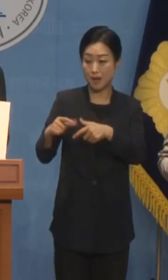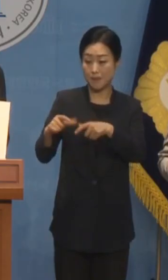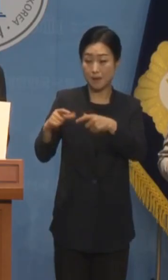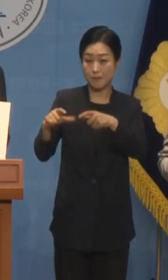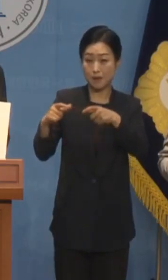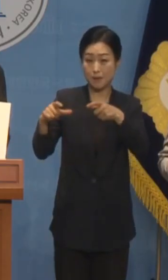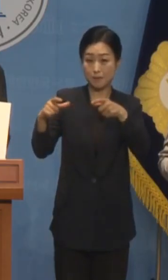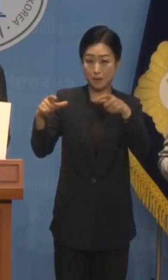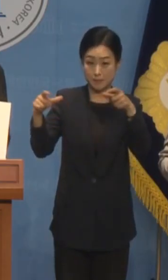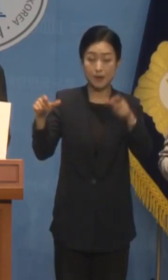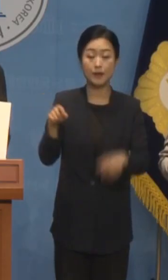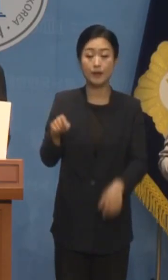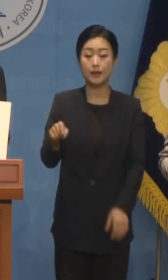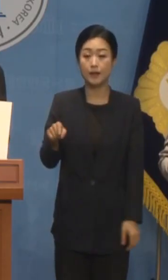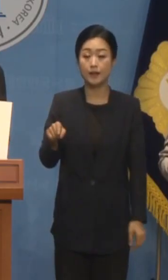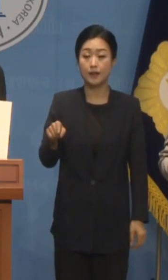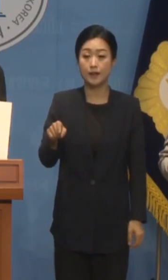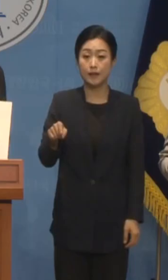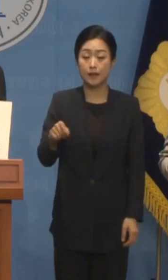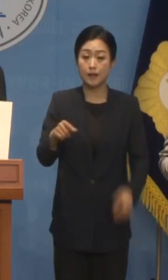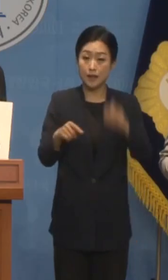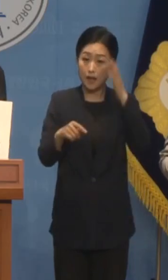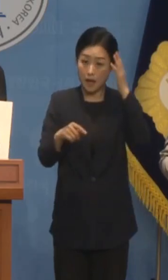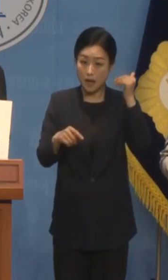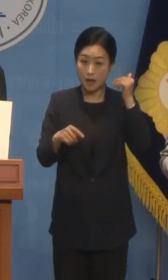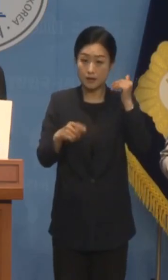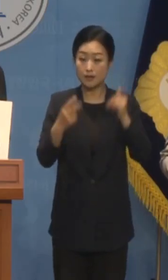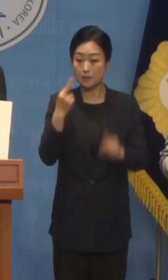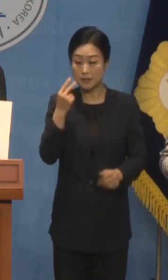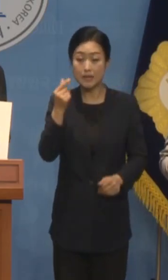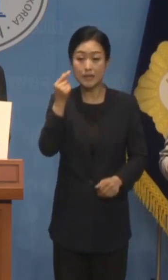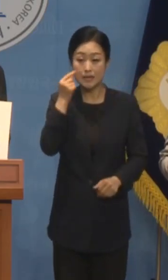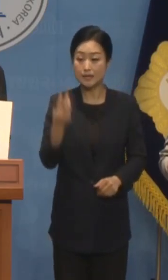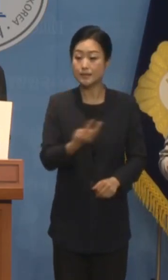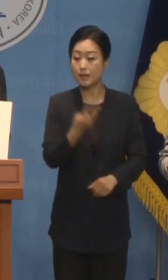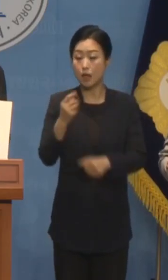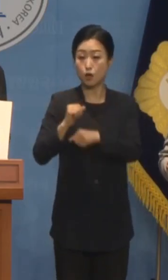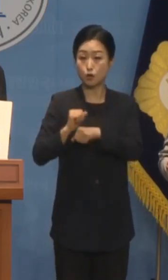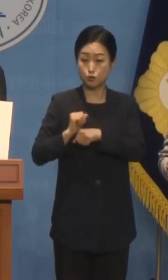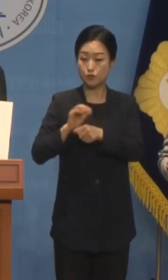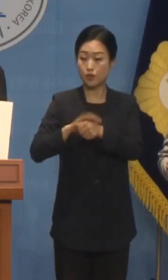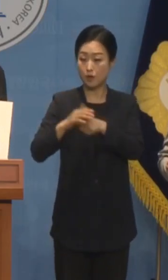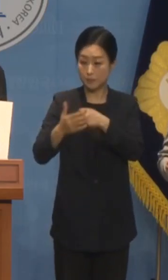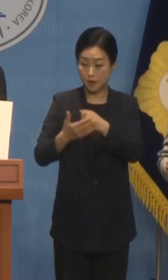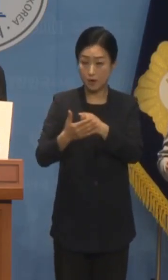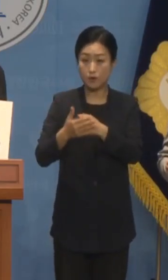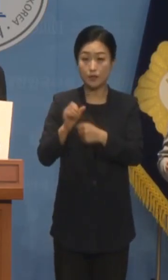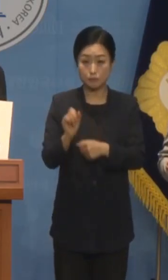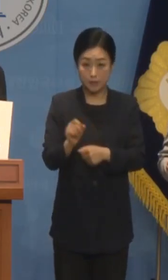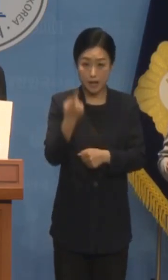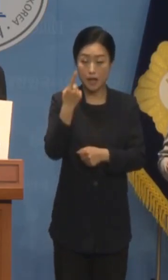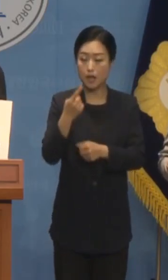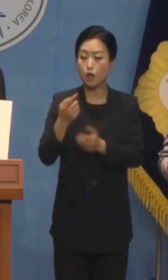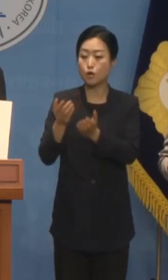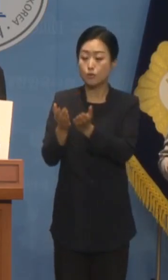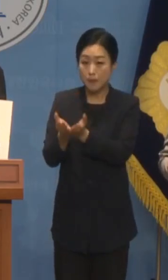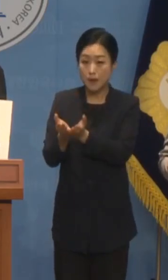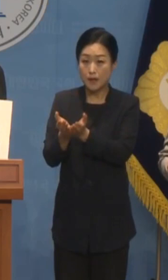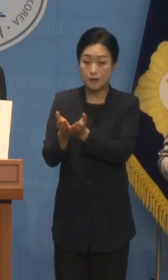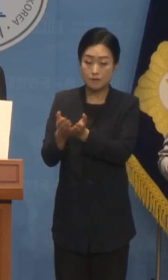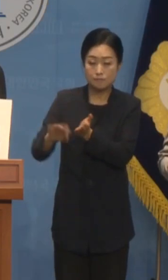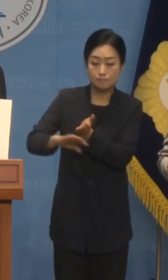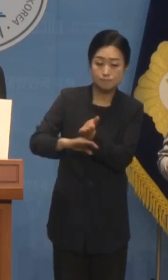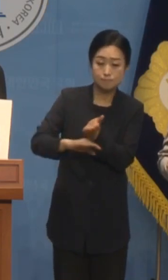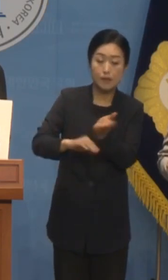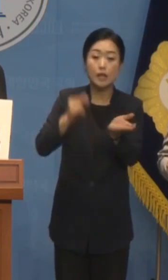있습니다. 한미일 군사협력의 정례화를 통해서 자위대의 해외 진출, 해외 훈련 장소는 더욱더